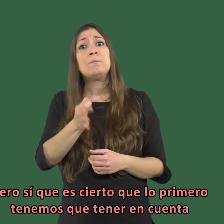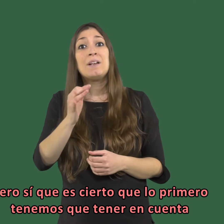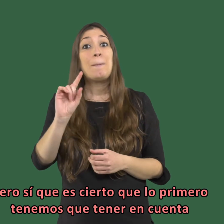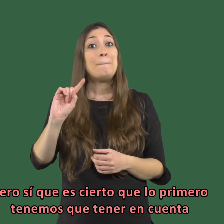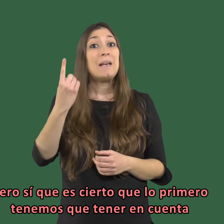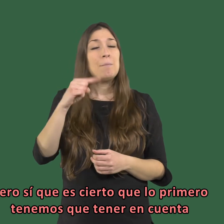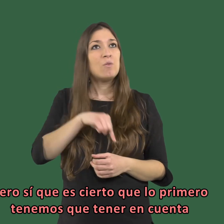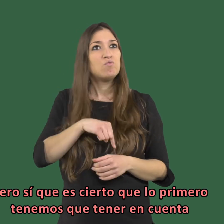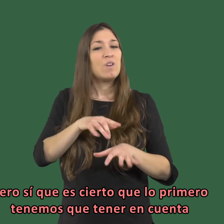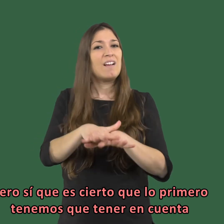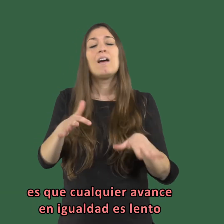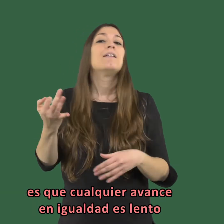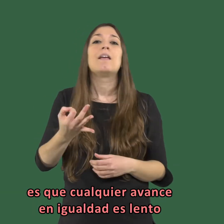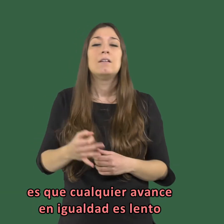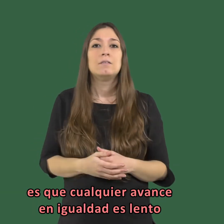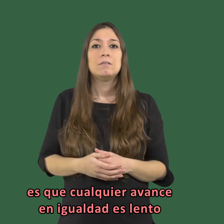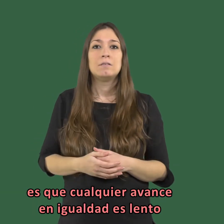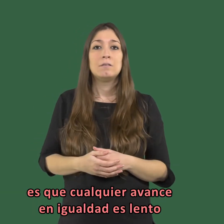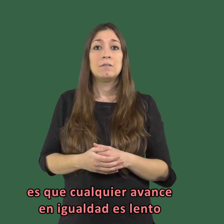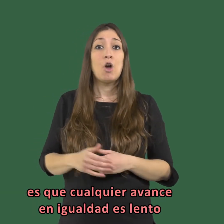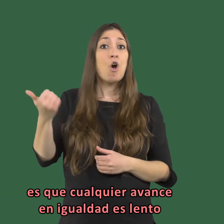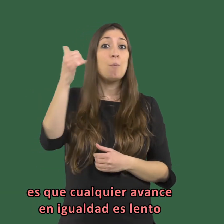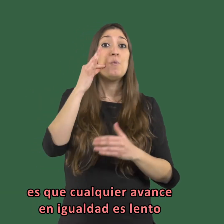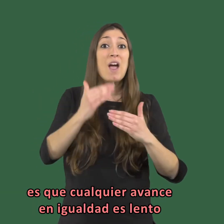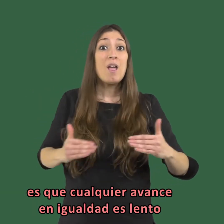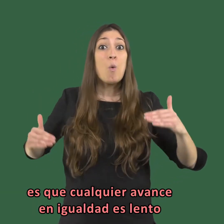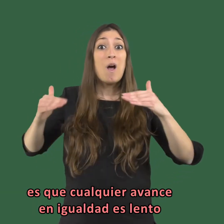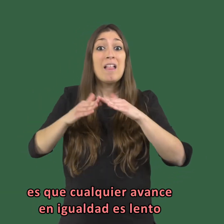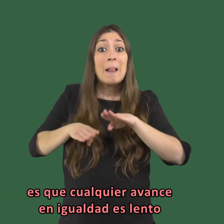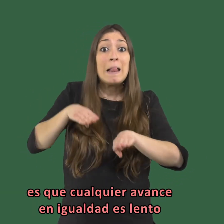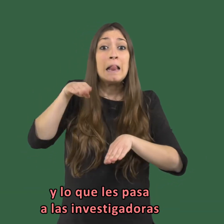cierto que lo primero que tenemos que tener en cuenta es que cualquier avance en igualdad